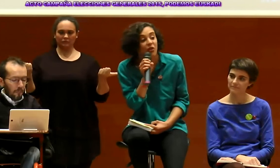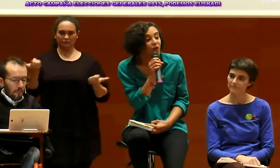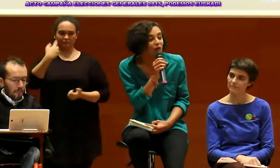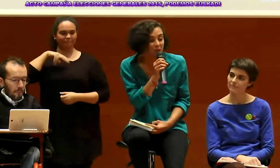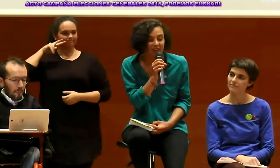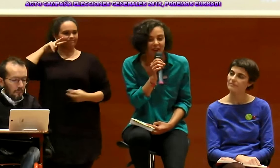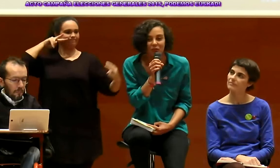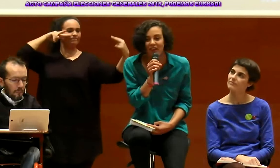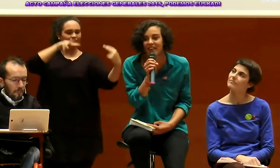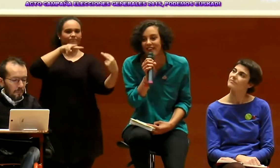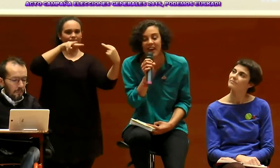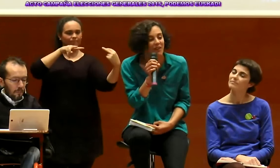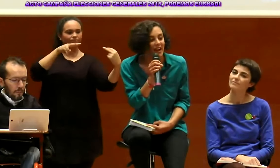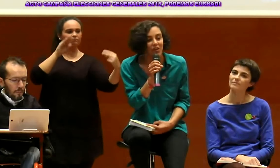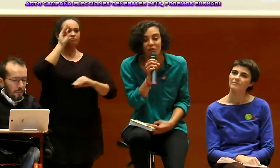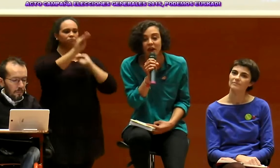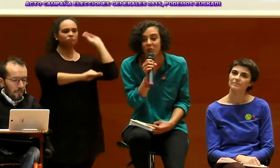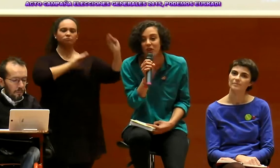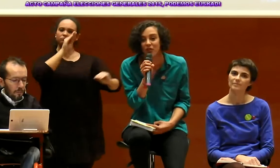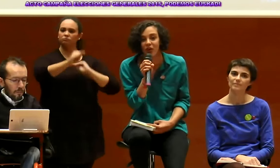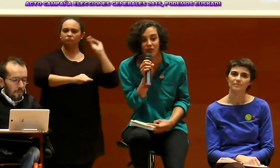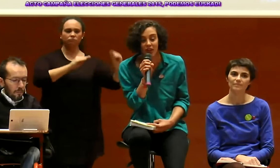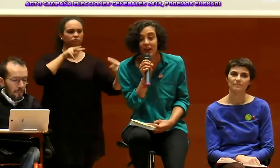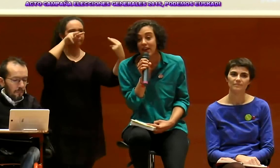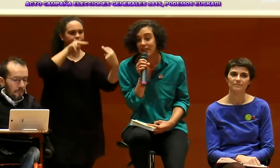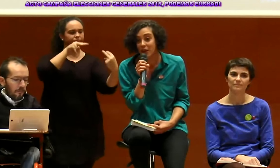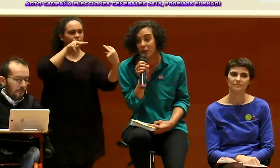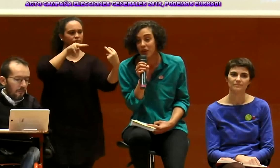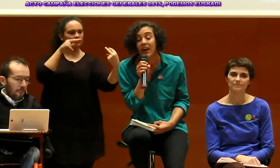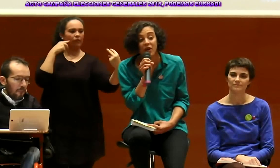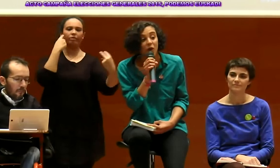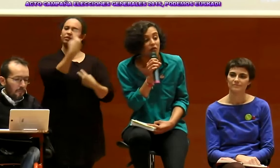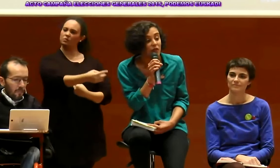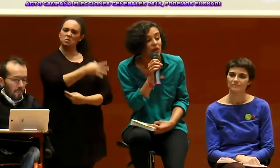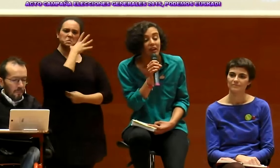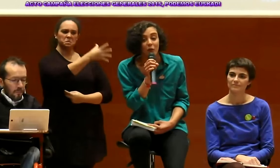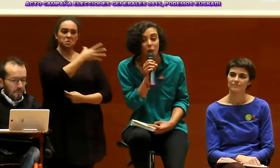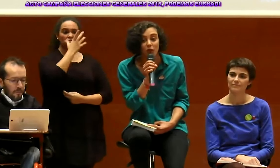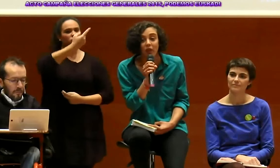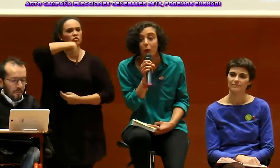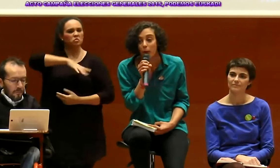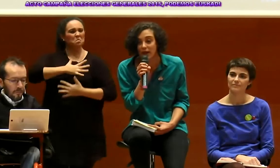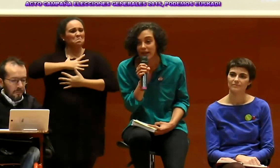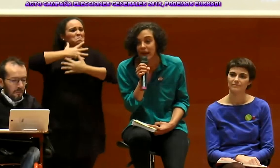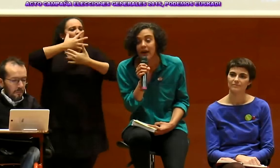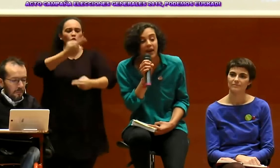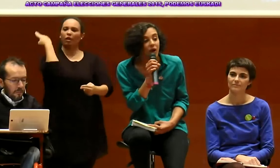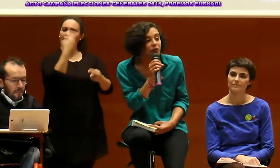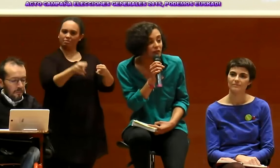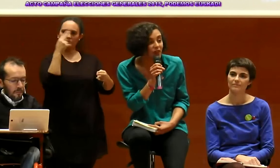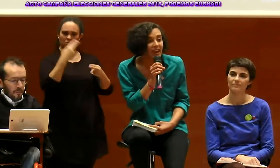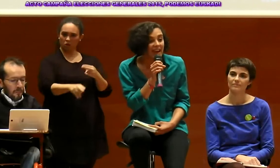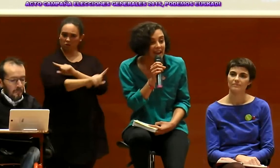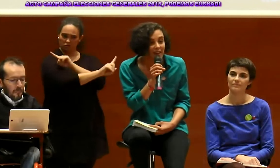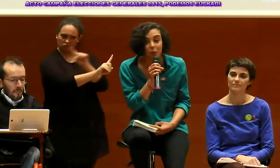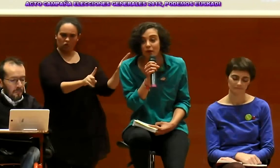miraremos a los ojos, porque estaremos allí, tendrán que aguantarnos, les miraremos a los ojos y les diremos que era una cuestión de voluntad política, que era una